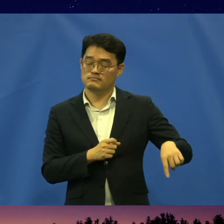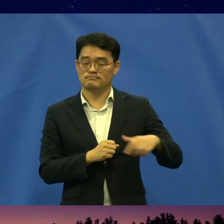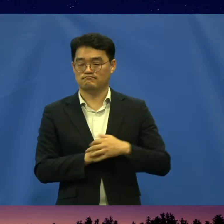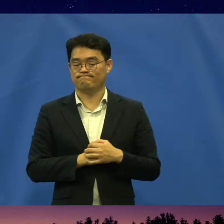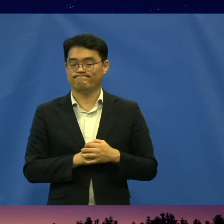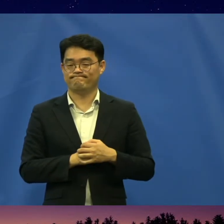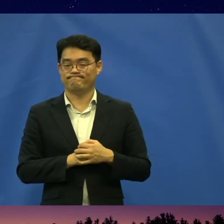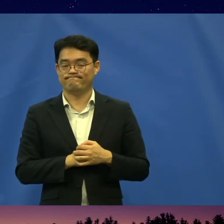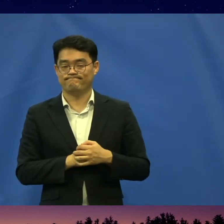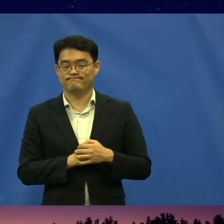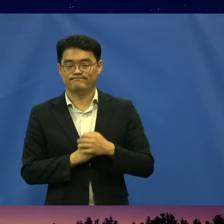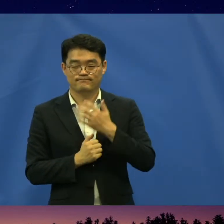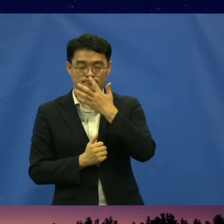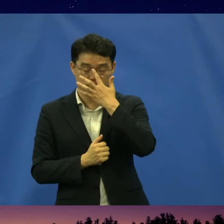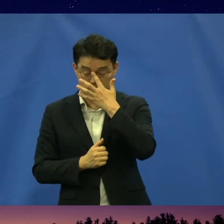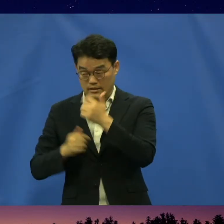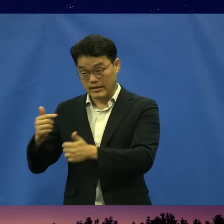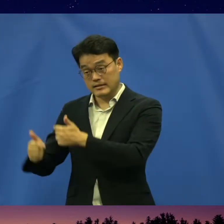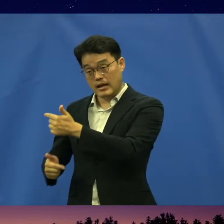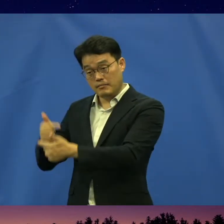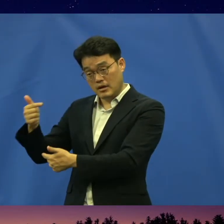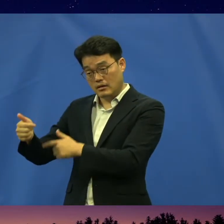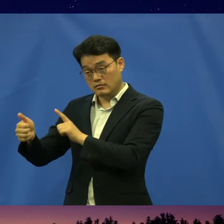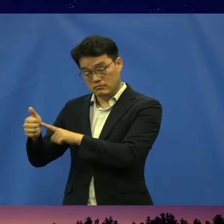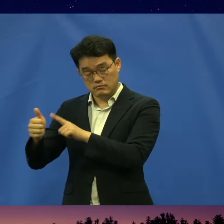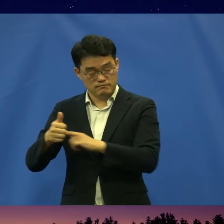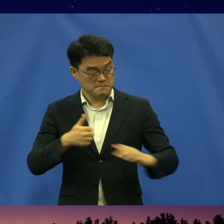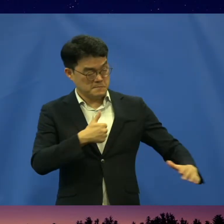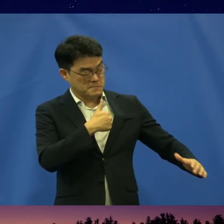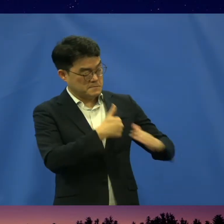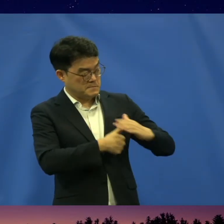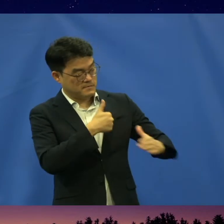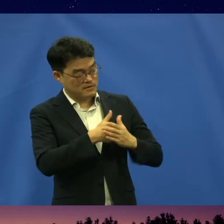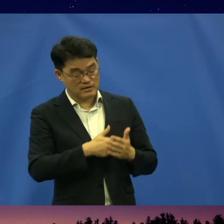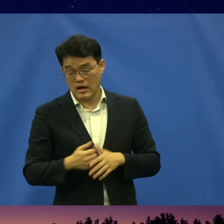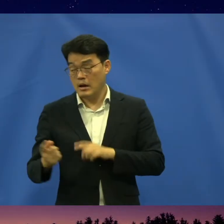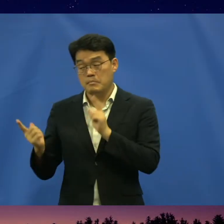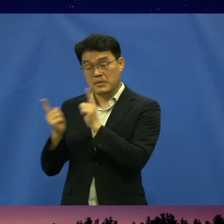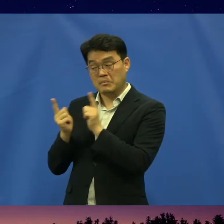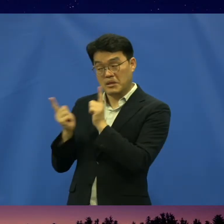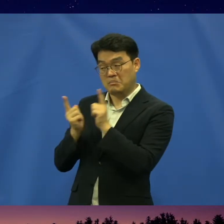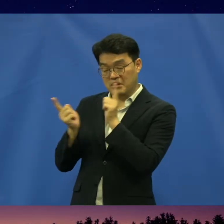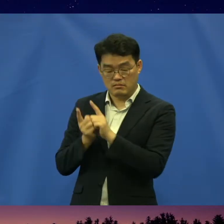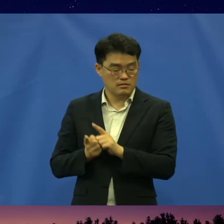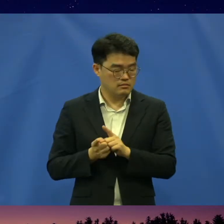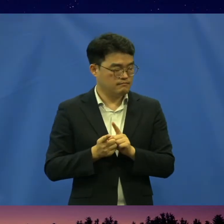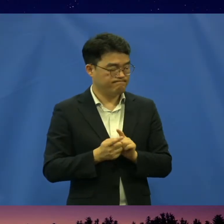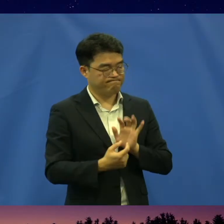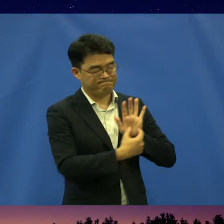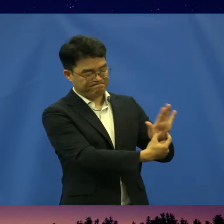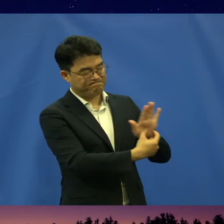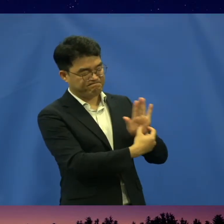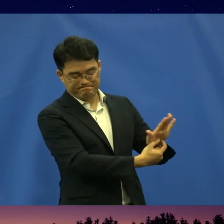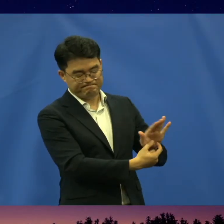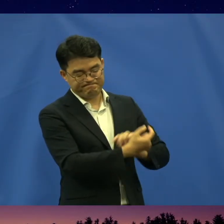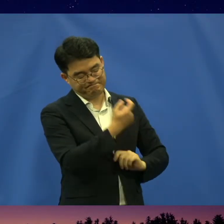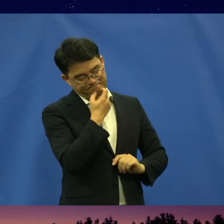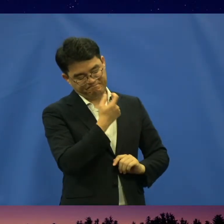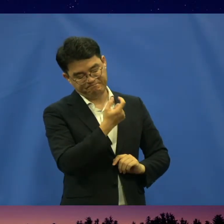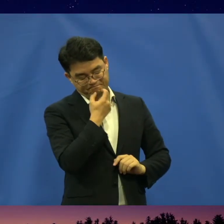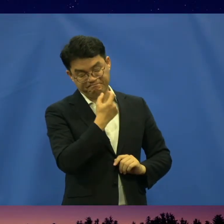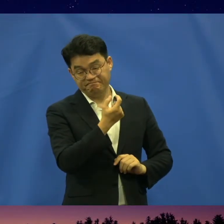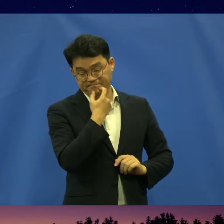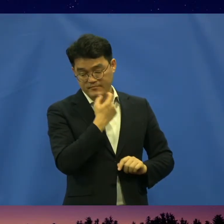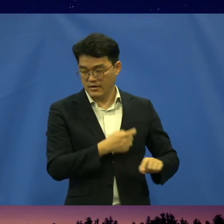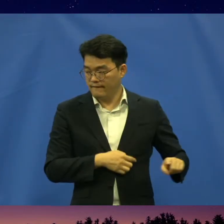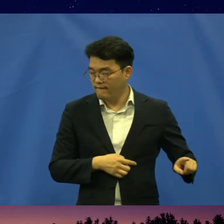자, 여러분, 느헤미야는 그들의 공격에 타격을 입지 않습니다. 전략이 먹혀들지 않아요. 그러니까 더 야비하고 더 공격적인